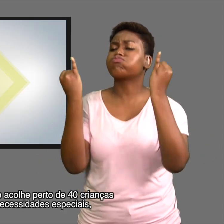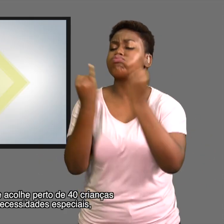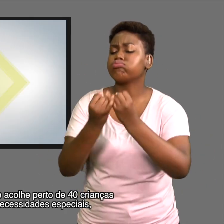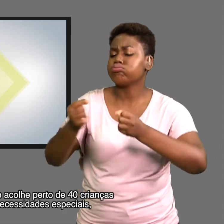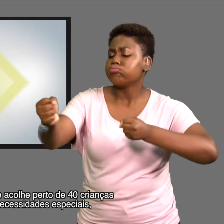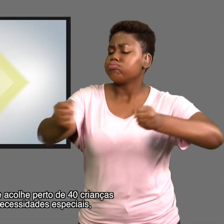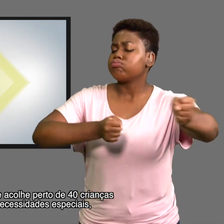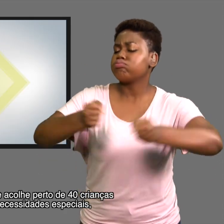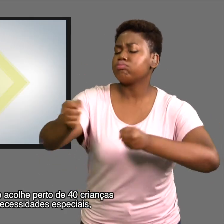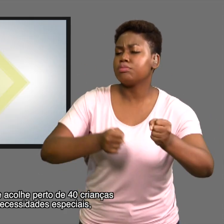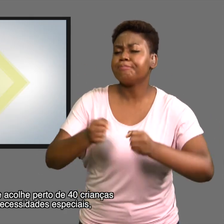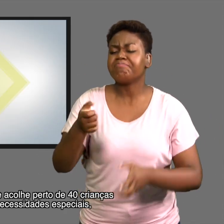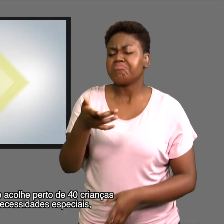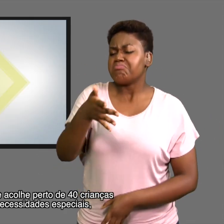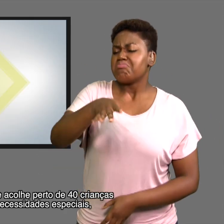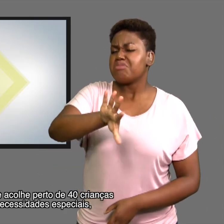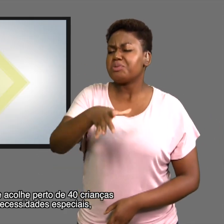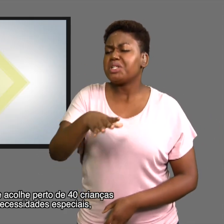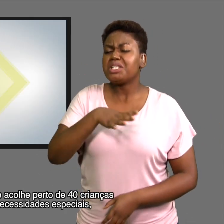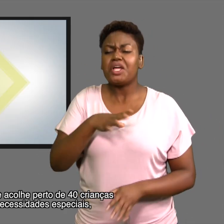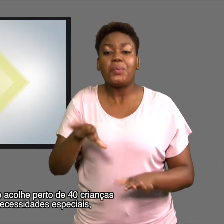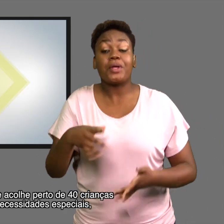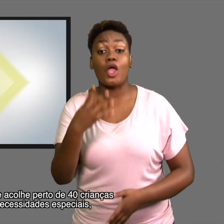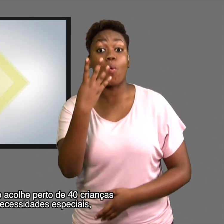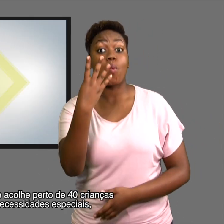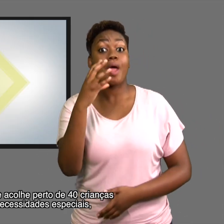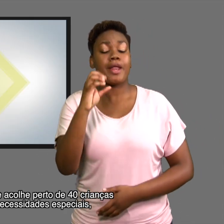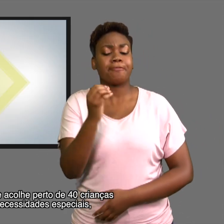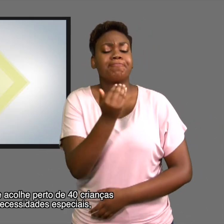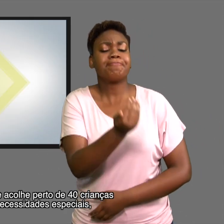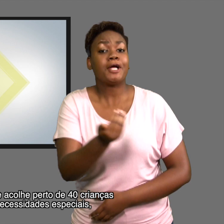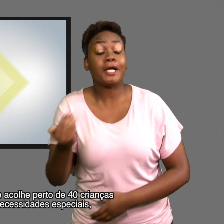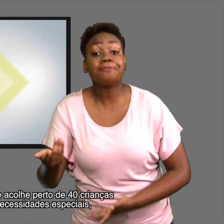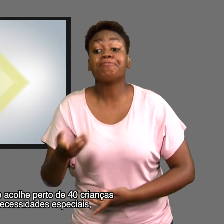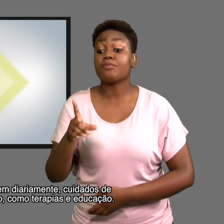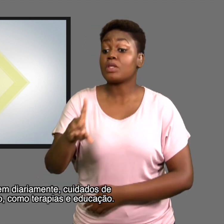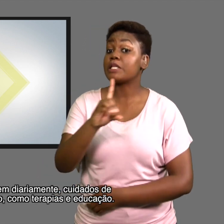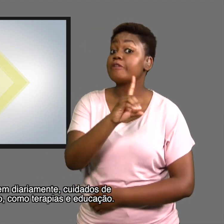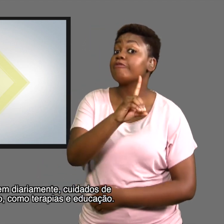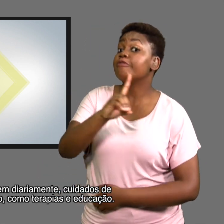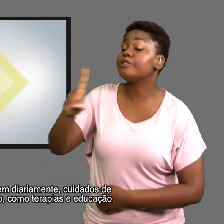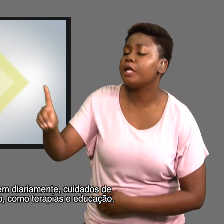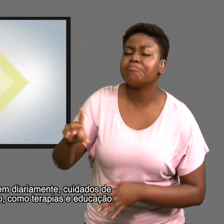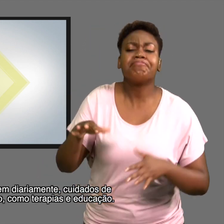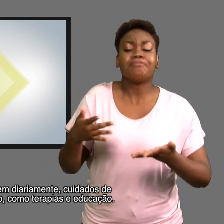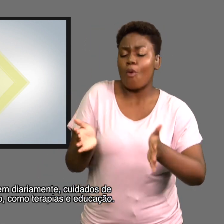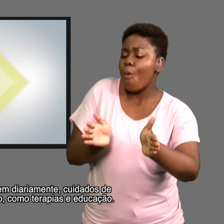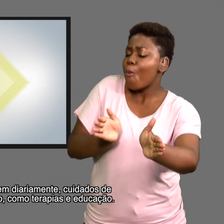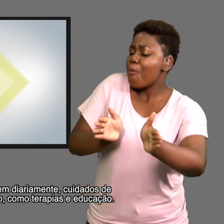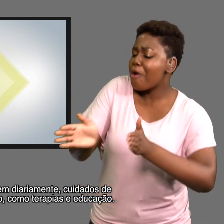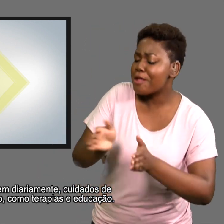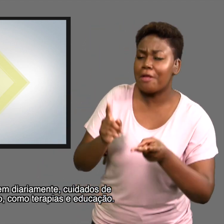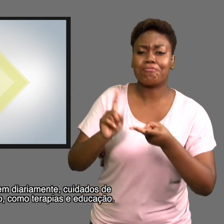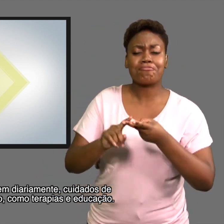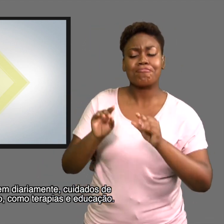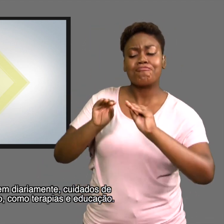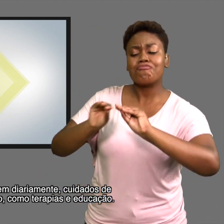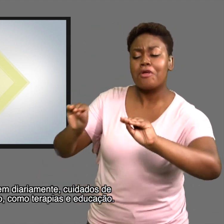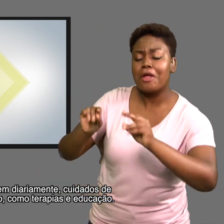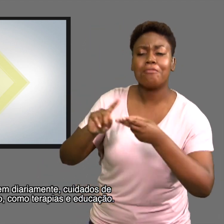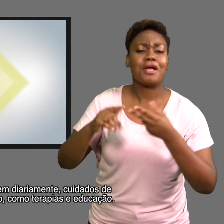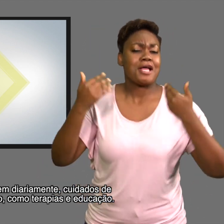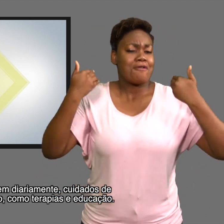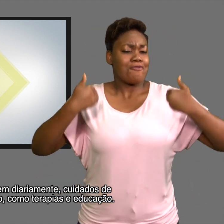Dom Orione acolhe perto de 40 crianças com necessidades especiais que recebem